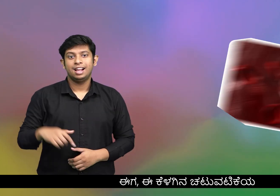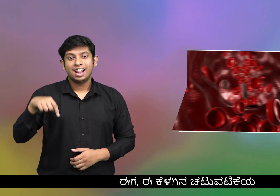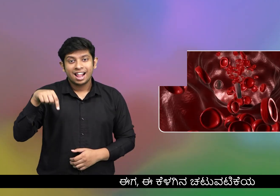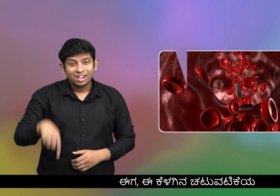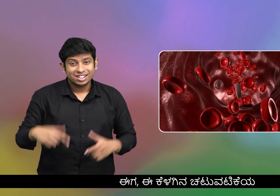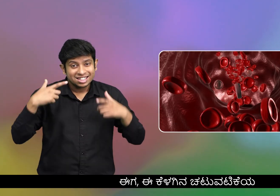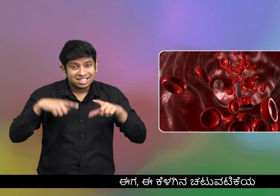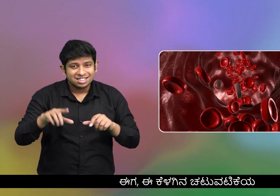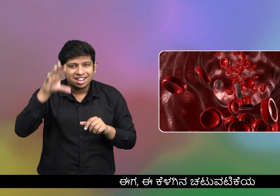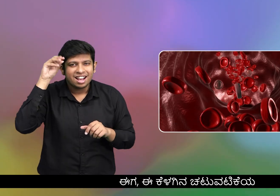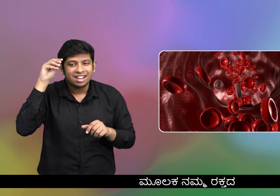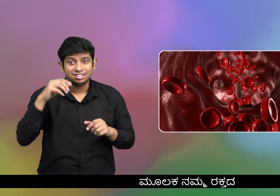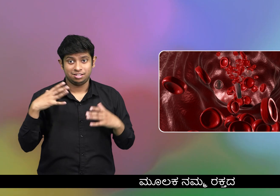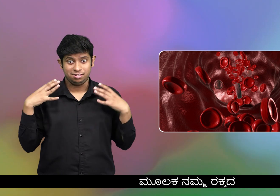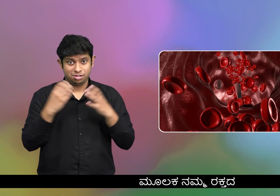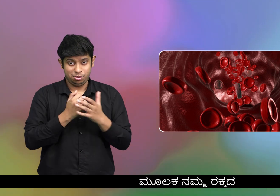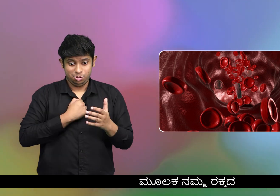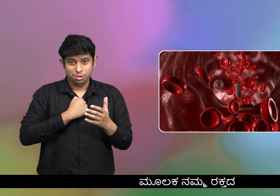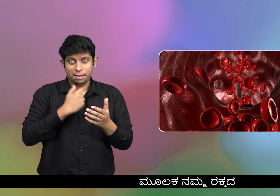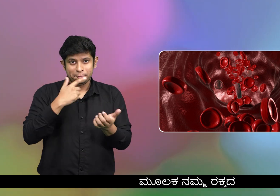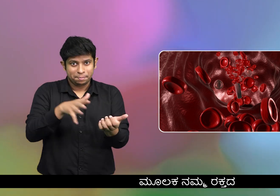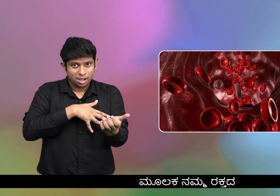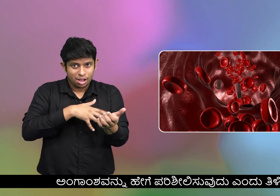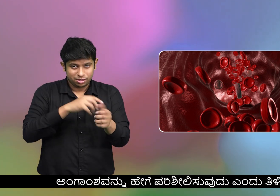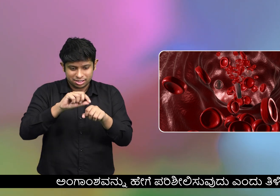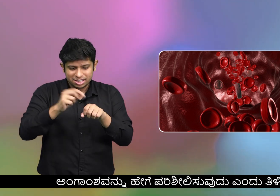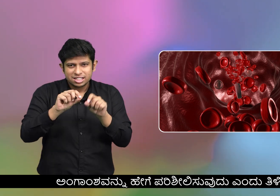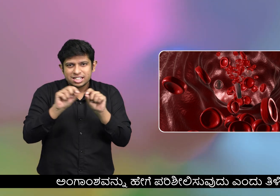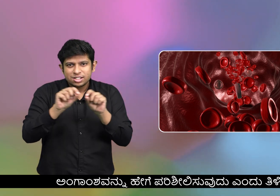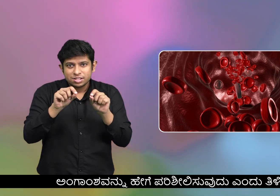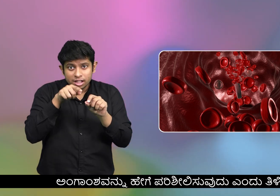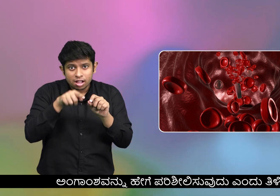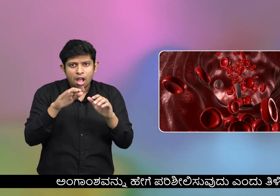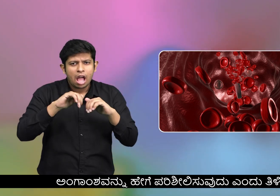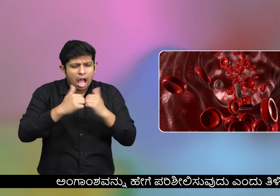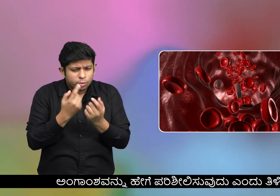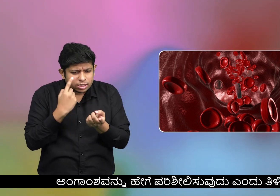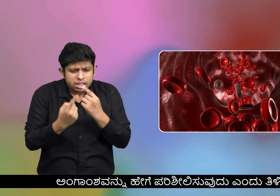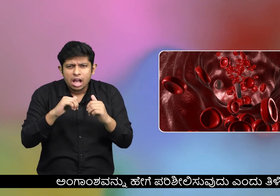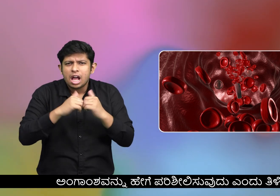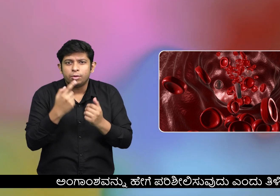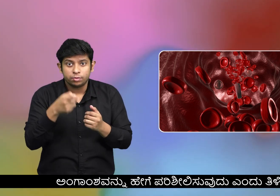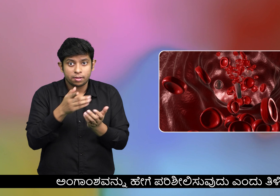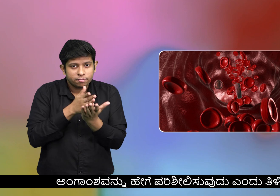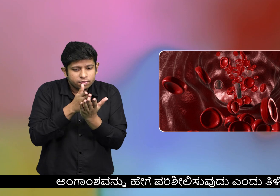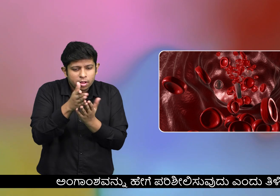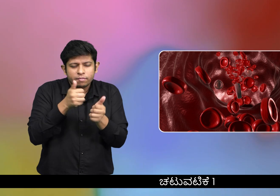ಈಗ ಈ ಕೆಳಗಿನ ಚಟುವಟಿಕೆಯ ಮೂಲಕ ನಮ್ಮ ರಕ್ತದ ಅಂಗಾಂಶವನ್ನು ಹೇಗೆ ಪರಿಶೀಲಿಸುವುದು ಎಂದು ತಿಳಿಯೋಣ.